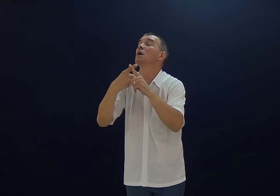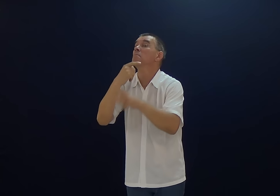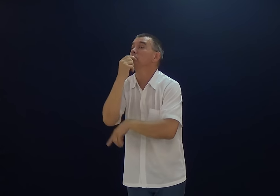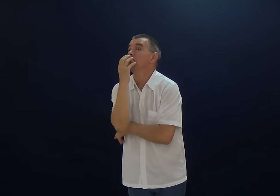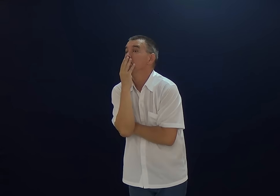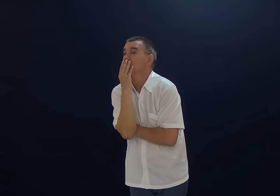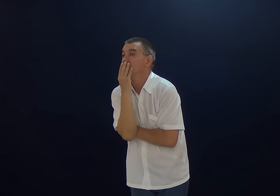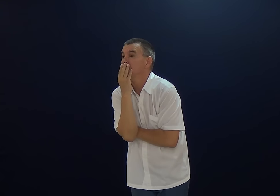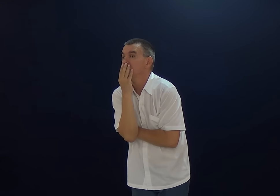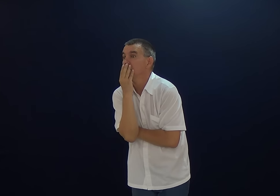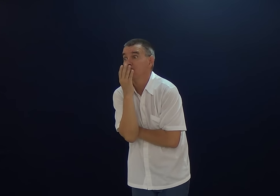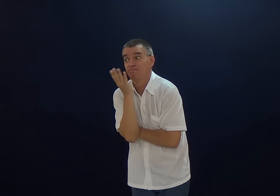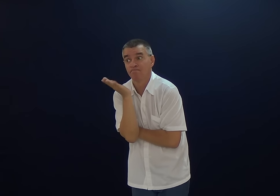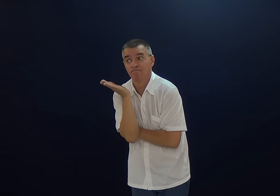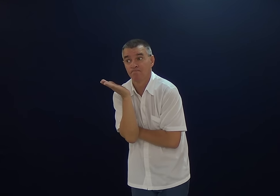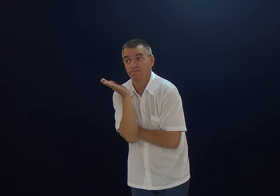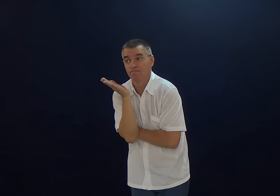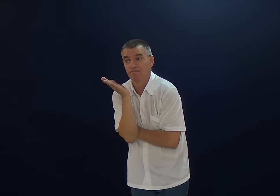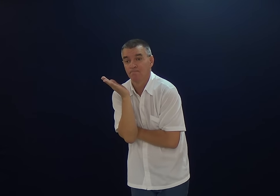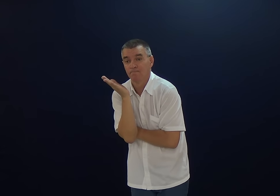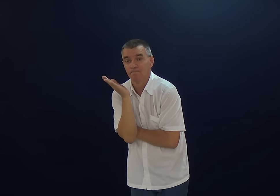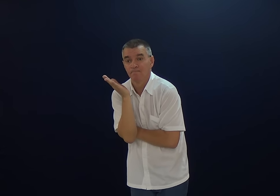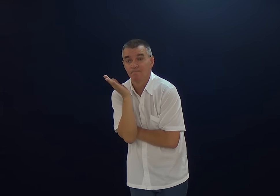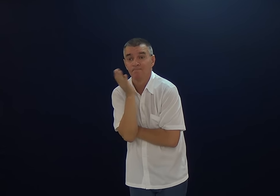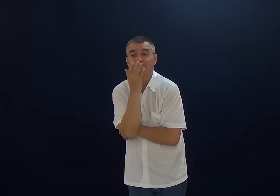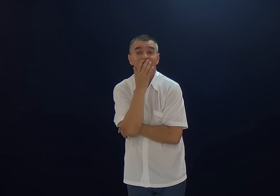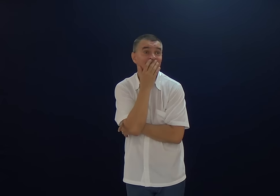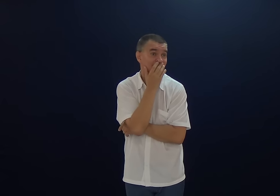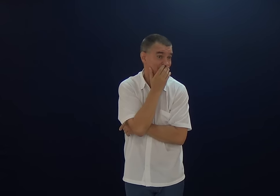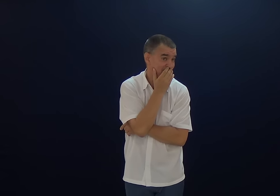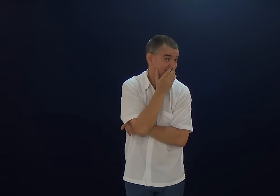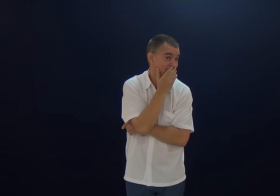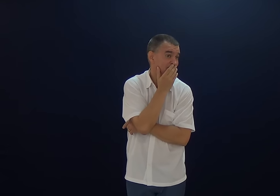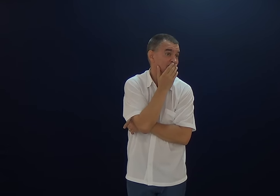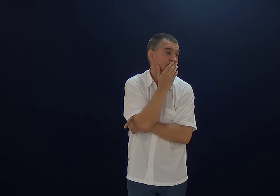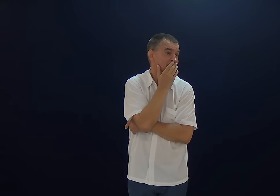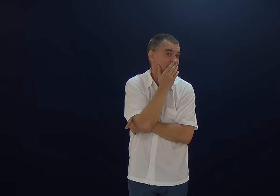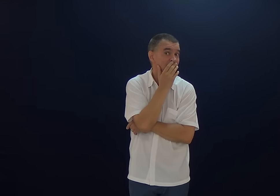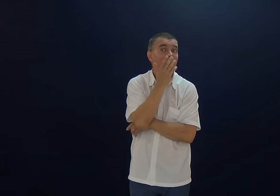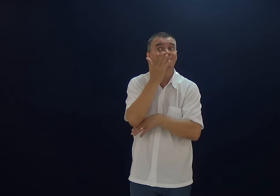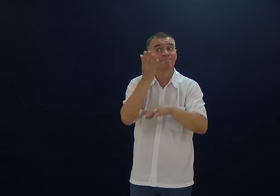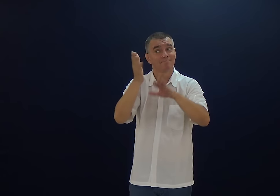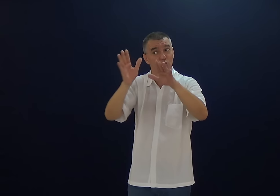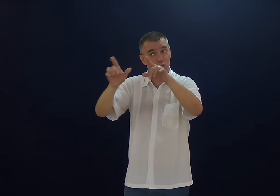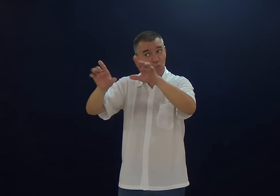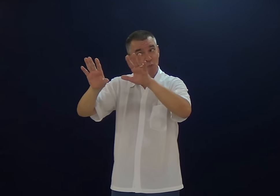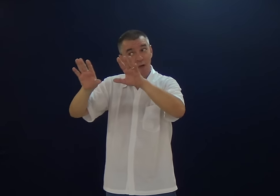diminui e diminui por por que isso acontece fruto do pecado da